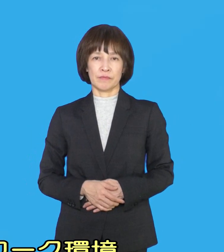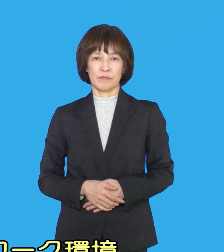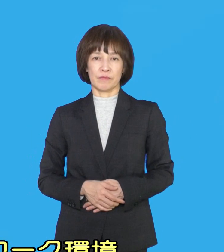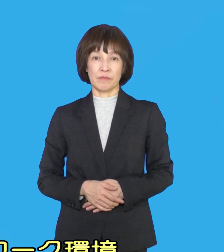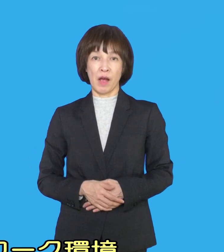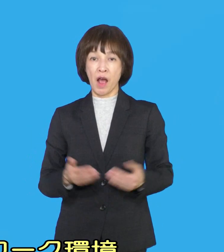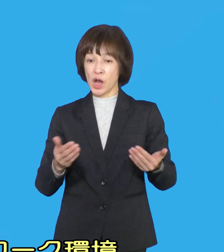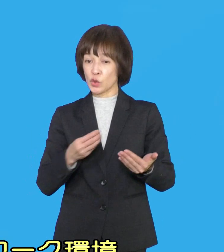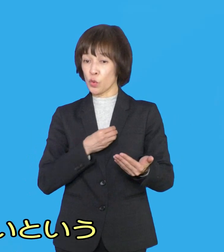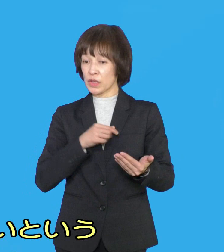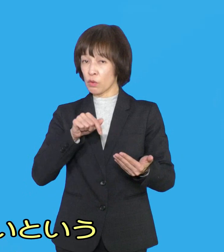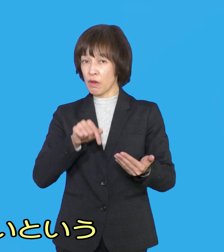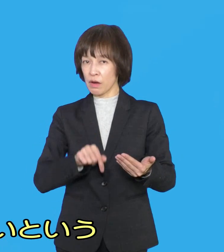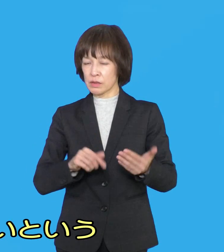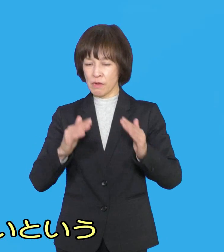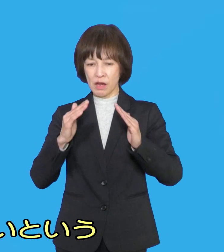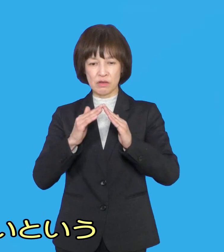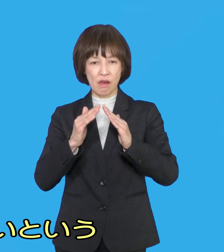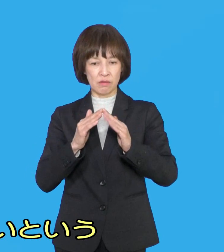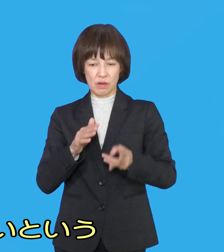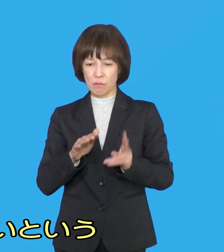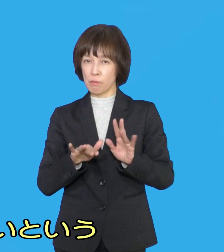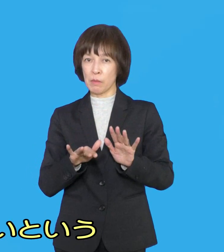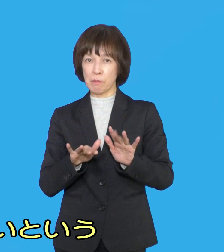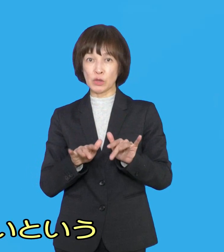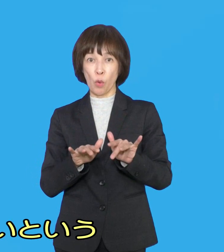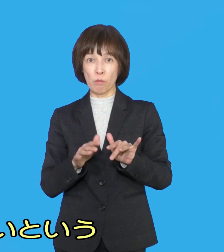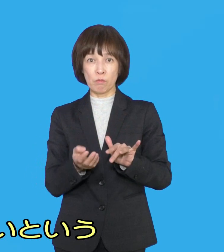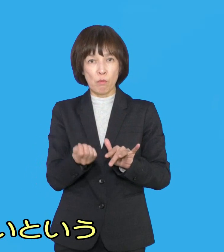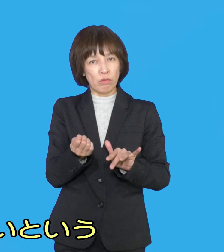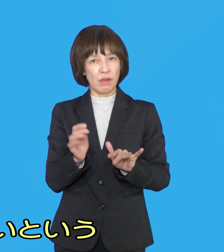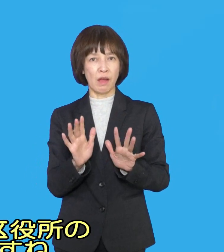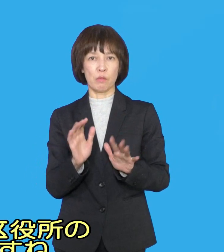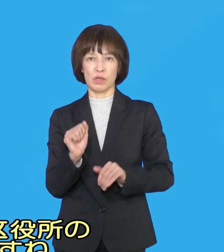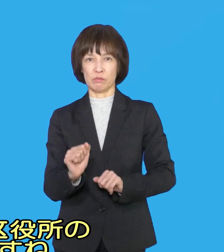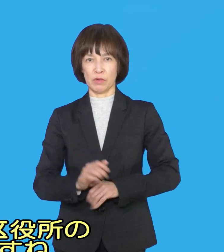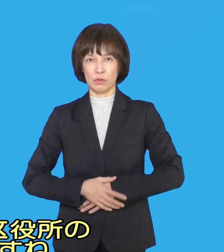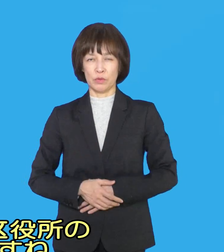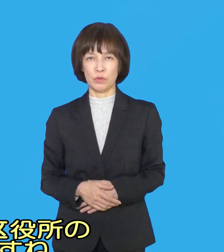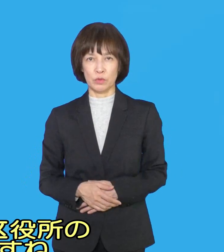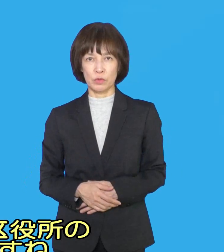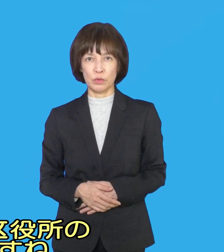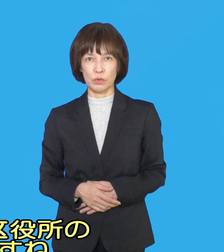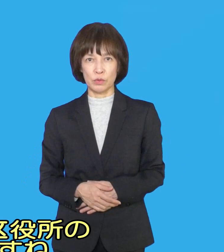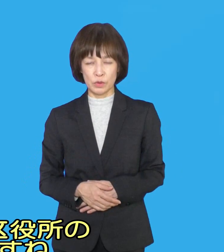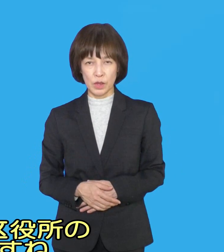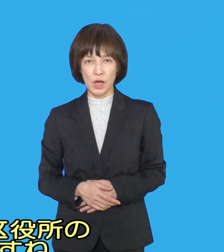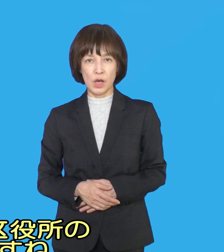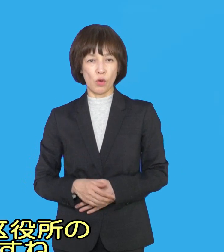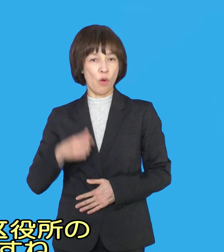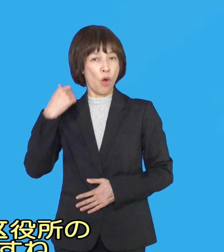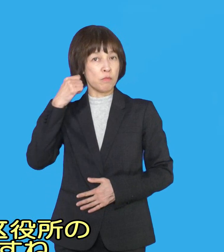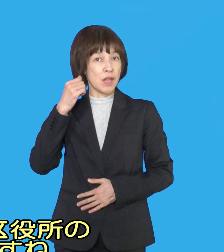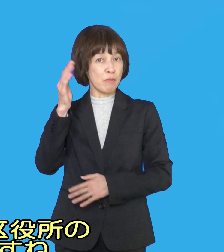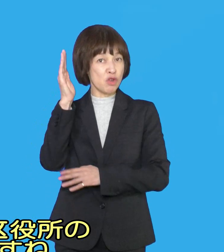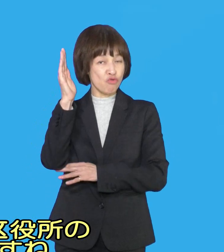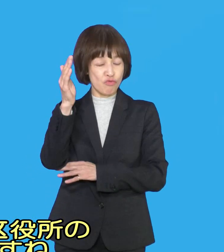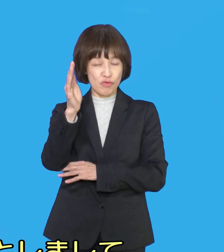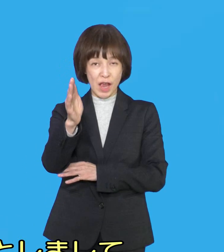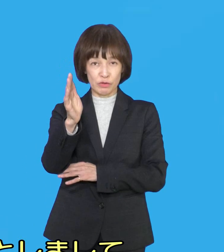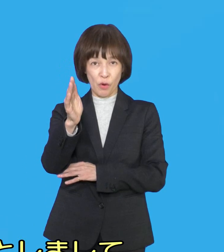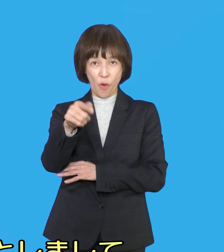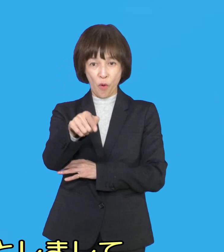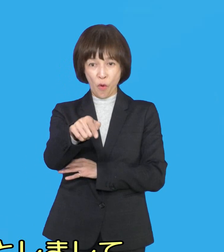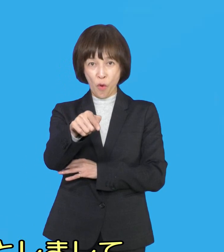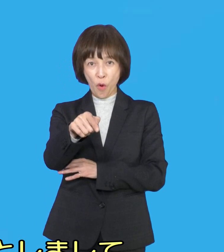中にはテレワーク環境、家にパソコンがないという職員もおります。ですので、この南区役所の会議室の一室を